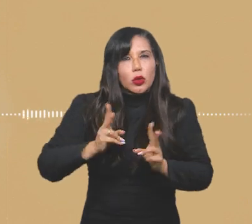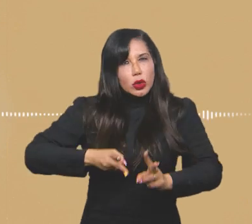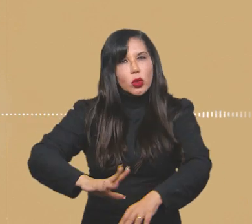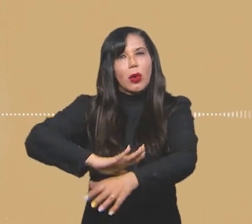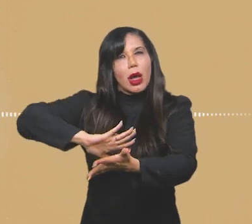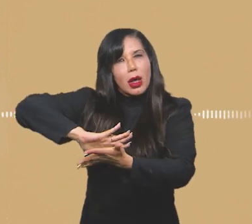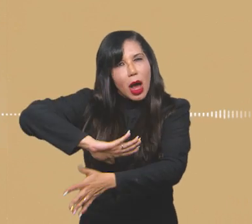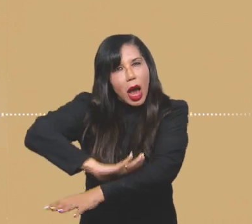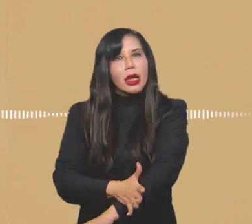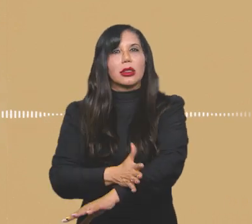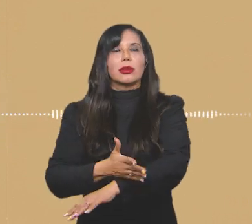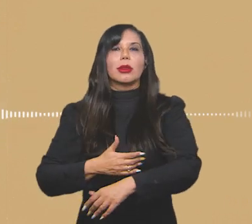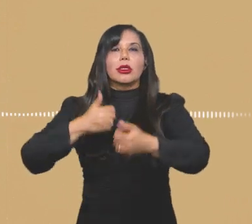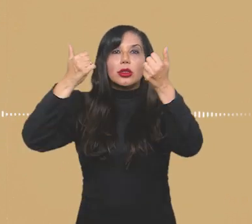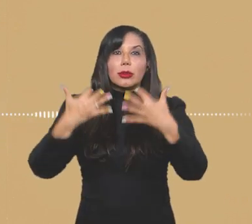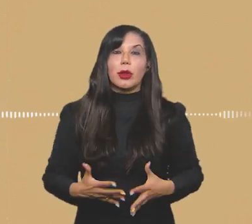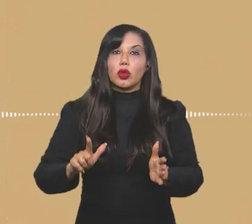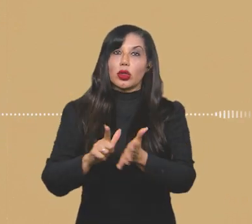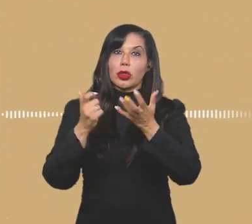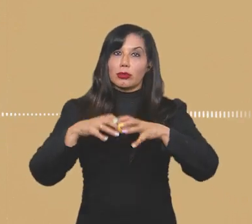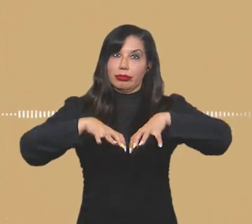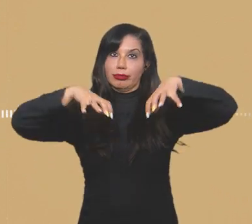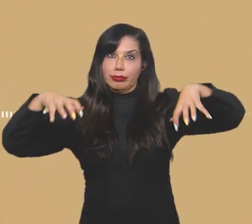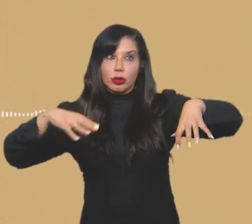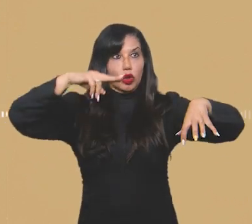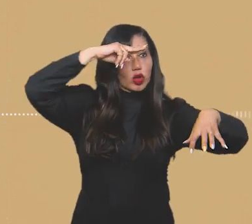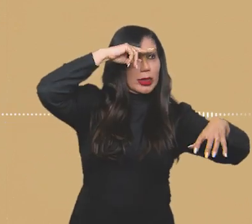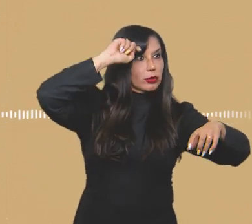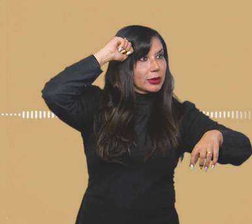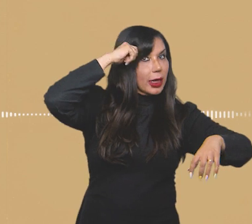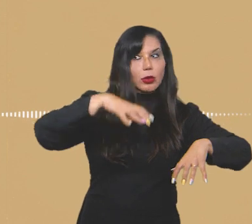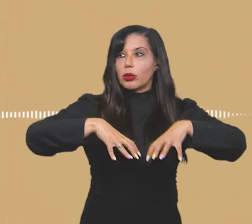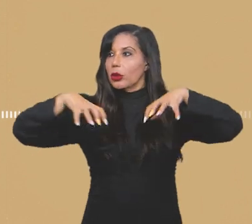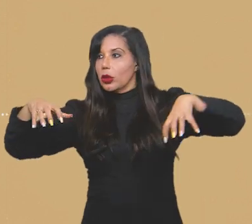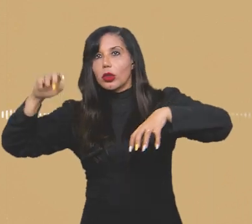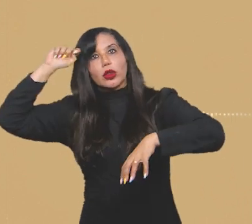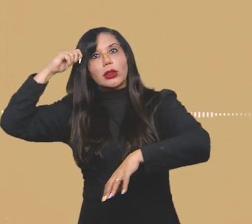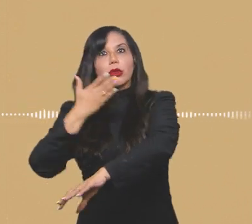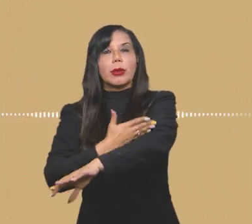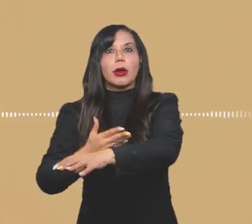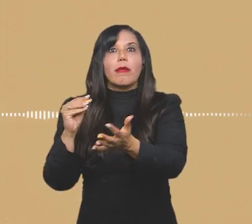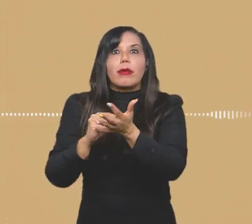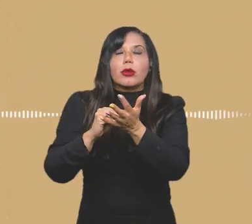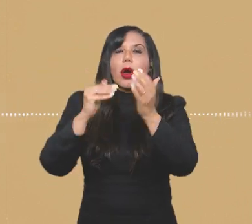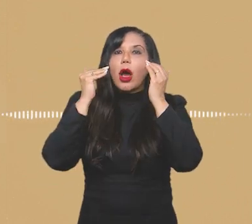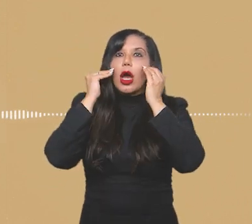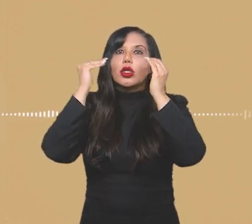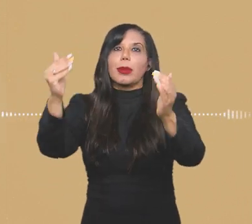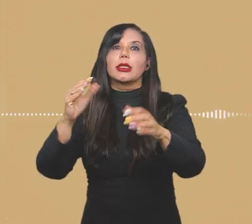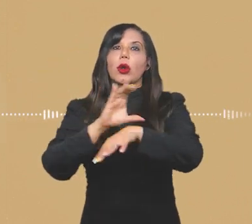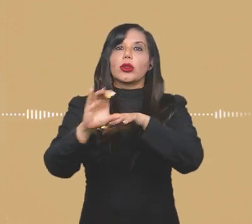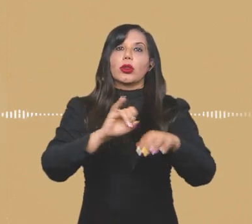Voltando ao homem de cor, o jornal denunciava que a separação dos pelotões pela cor dos soldados era um desrespeito à Constituição do Império,